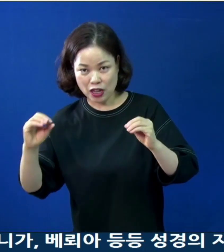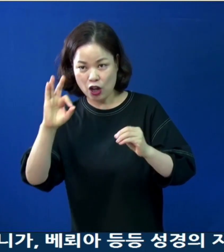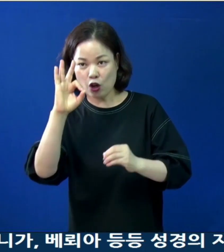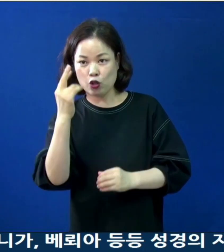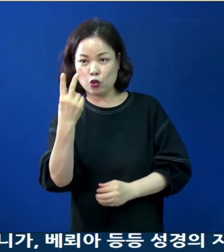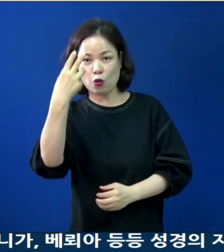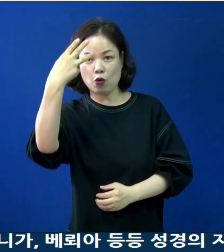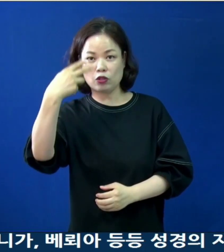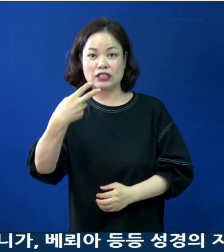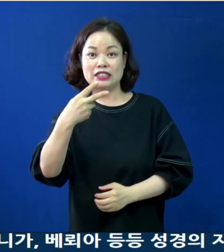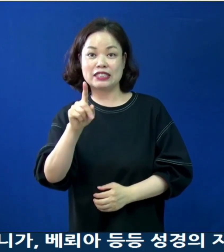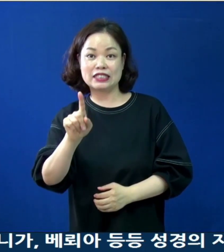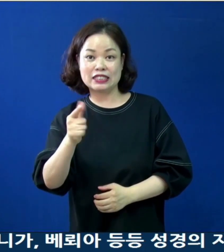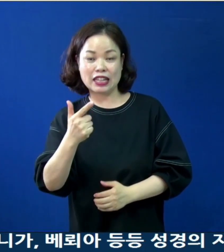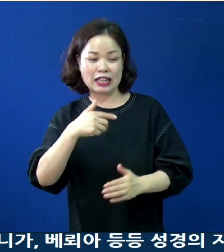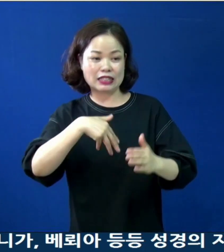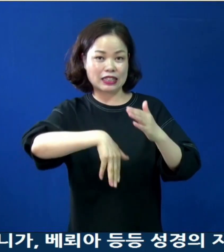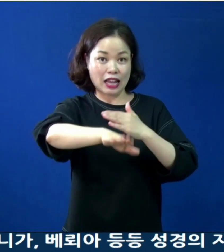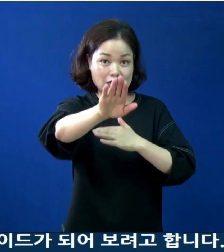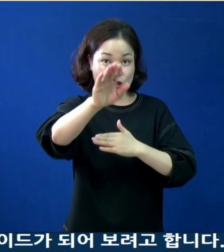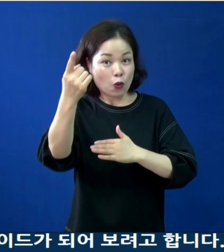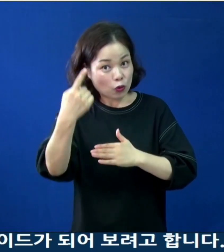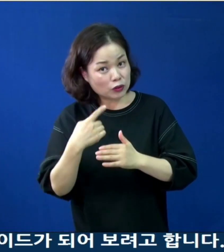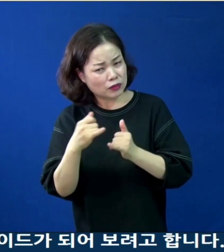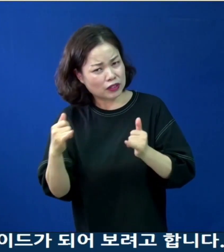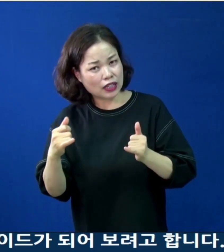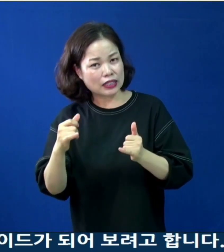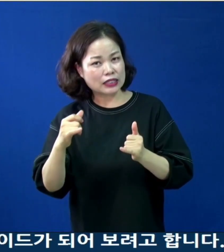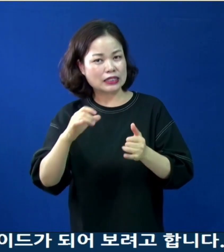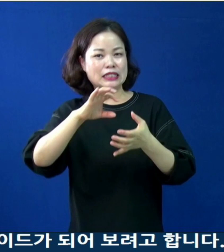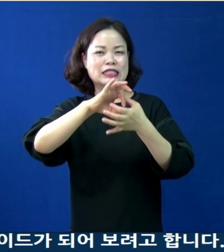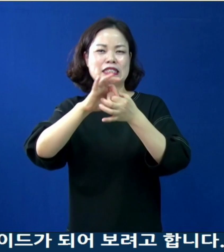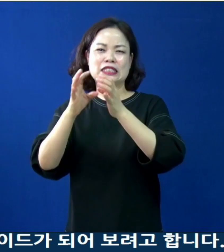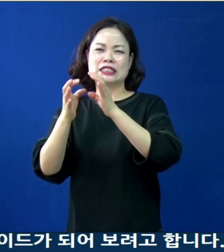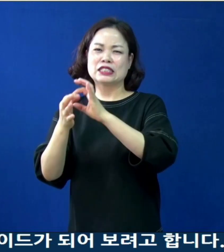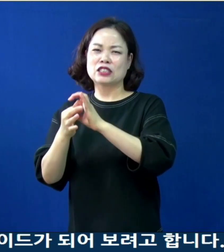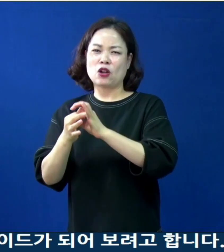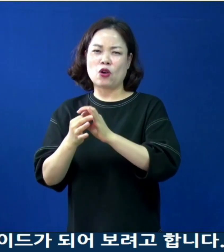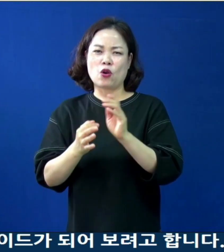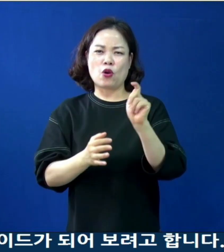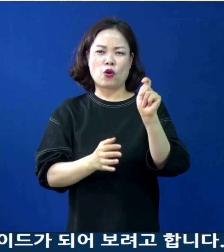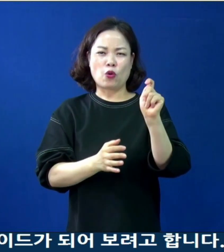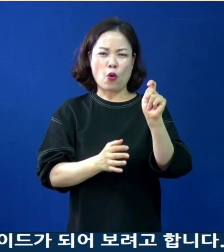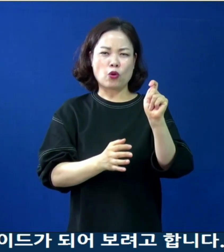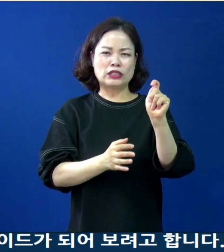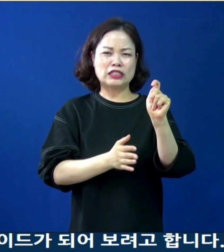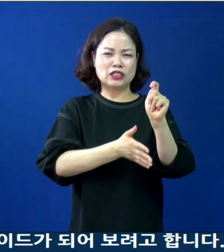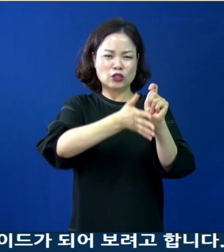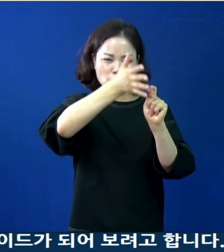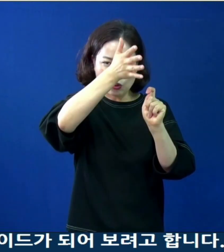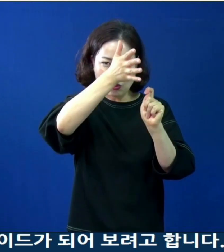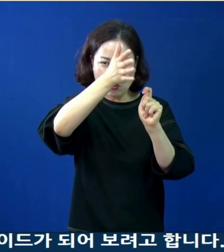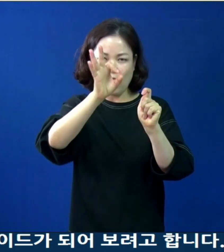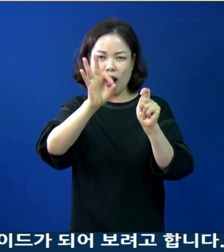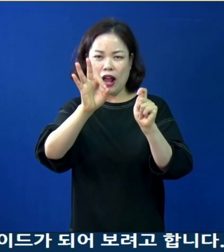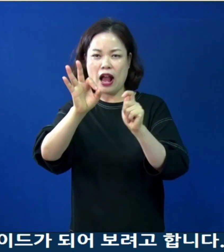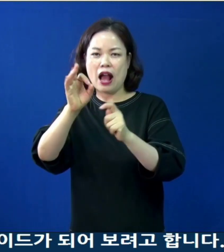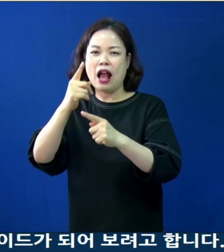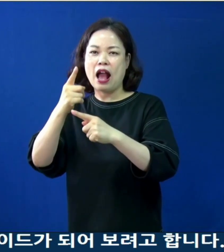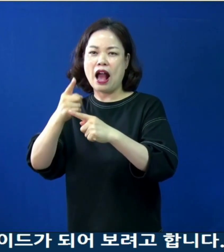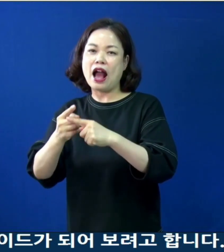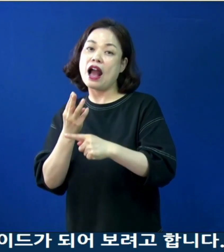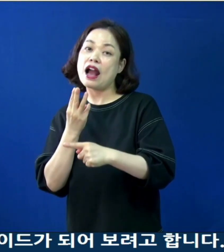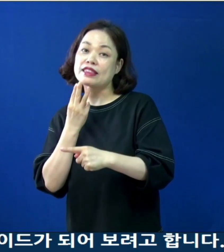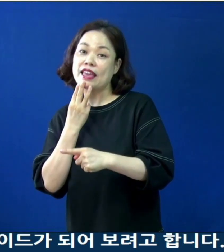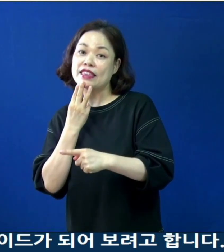등등을 다녀오시는데 그리스 쪽으로 넘어가면 뭐 고린도, 아데네 이런 쪽은 가시는 분들이 좀 많이 있고요.